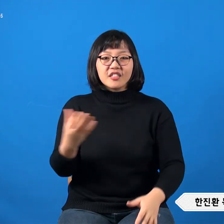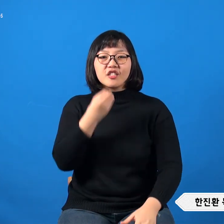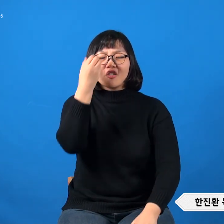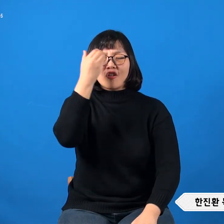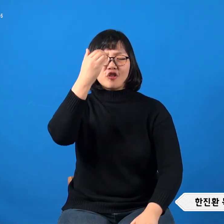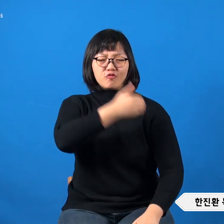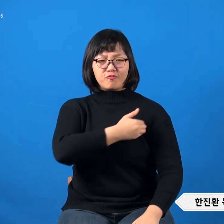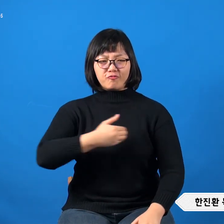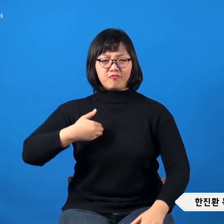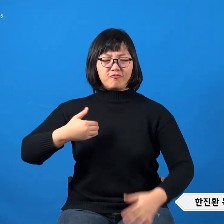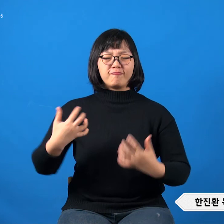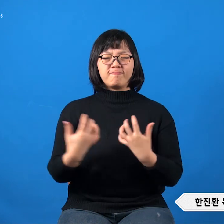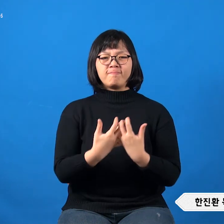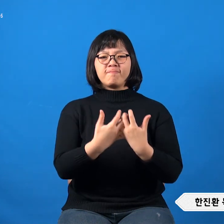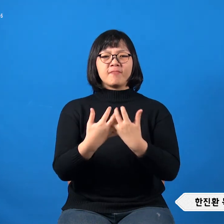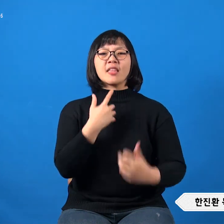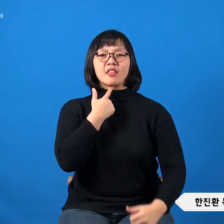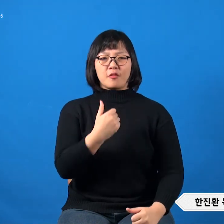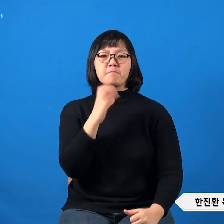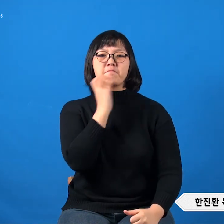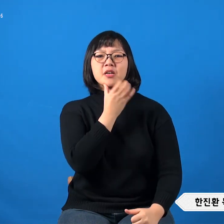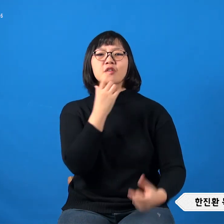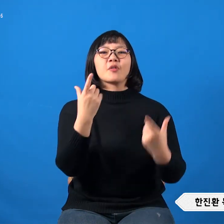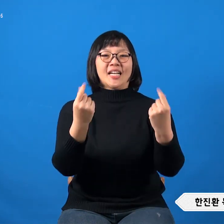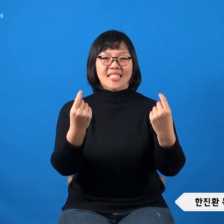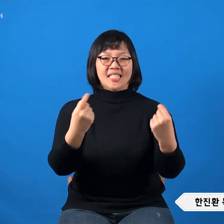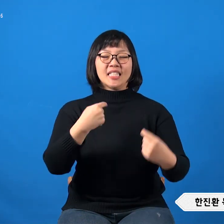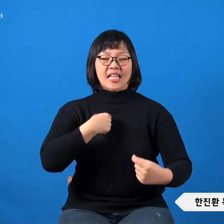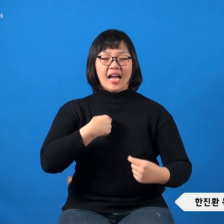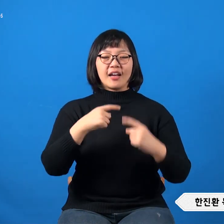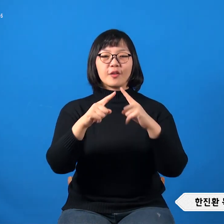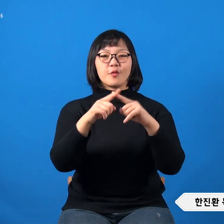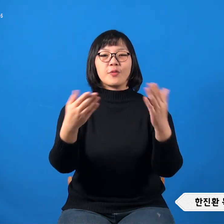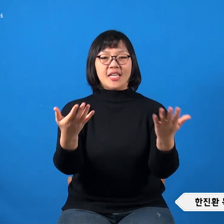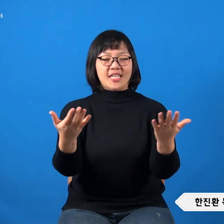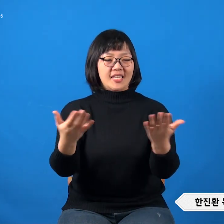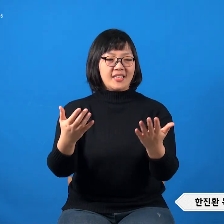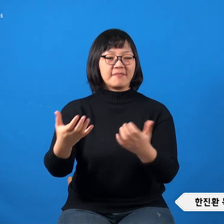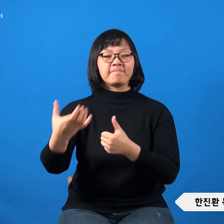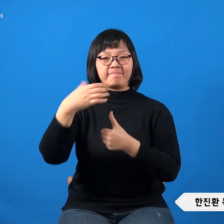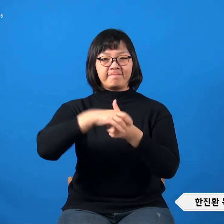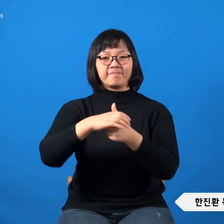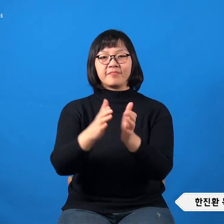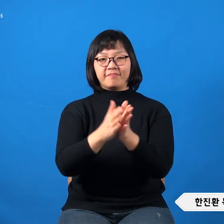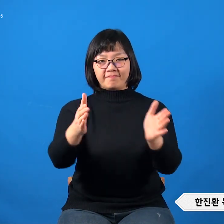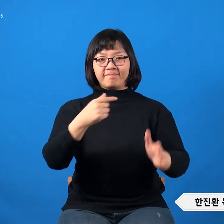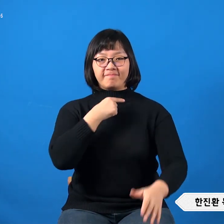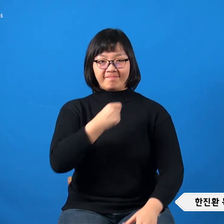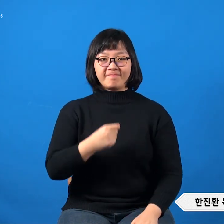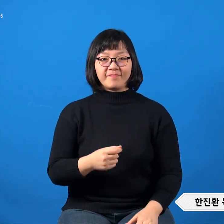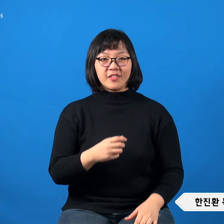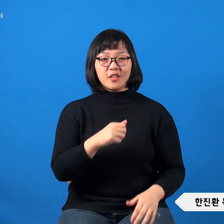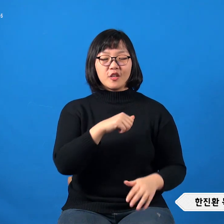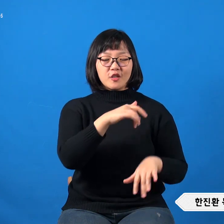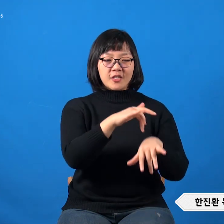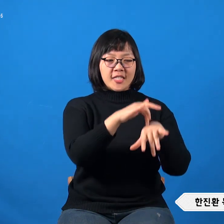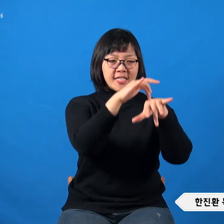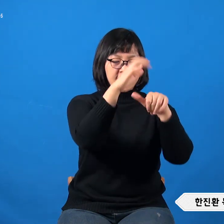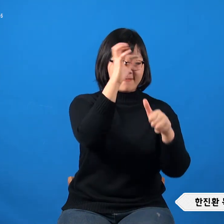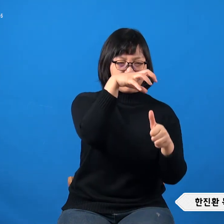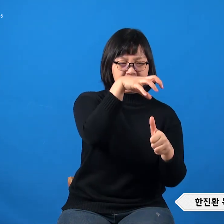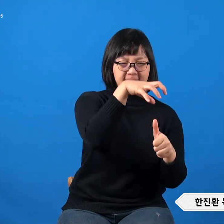베드로가 되어 현장으로 달려가려고 합니다. 한 영혼을 묶고 있던 결박이 끊어지고 어둠의 세력이